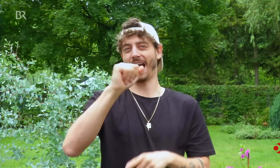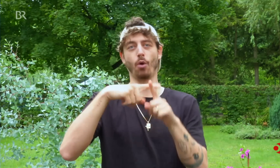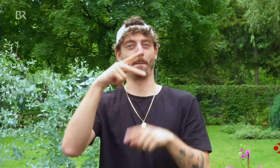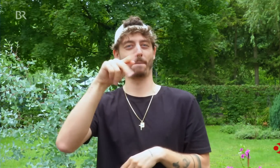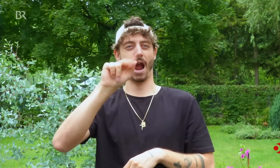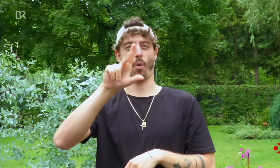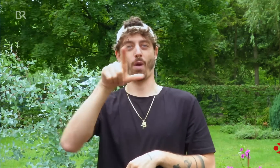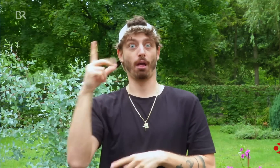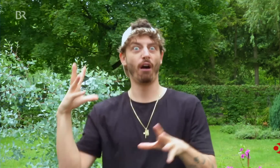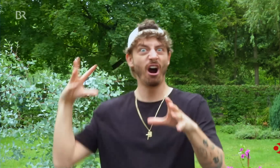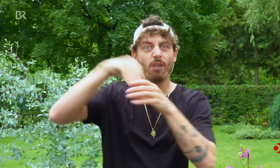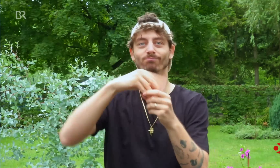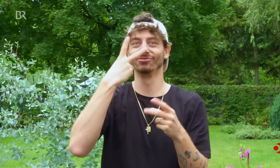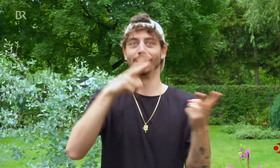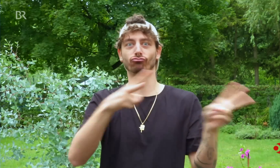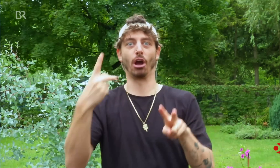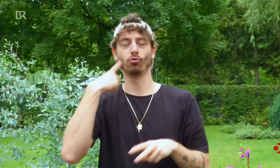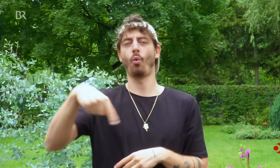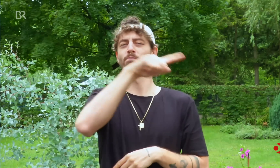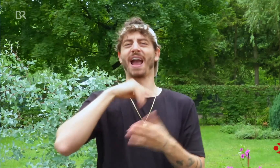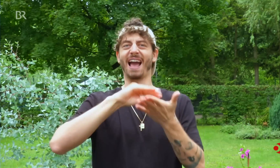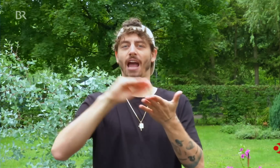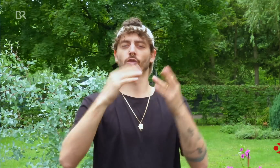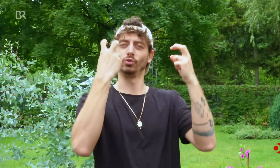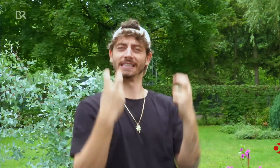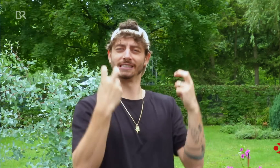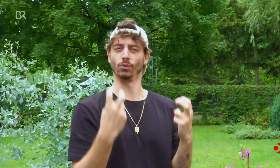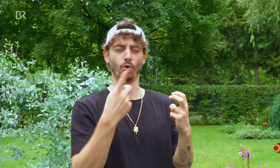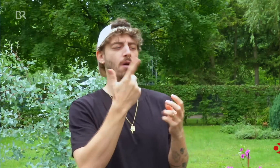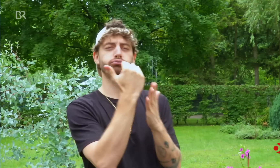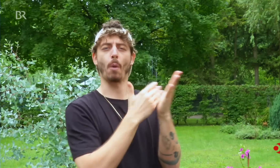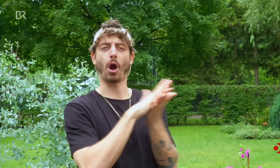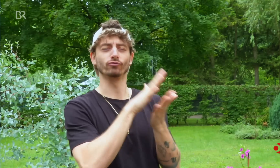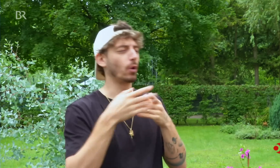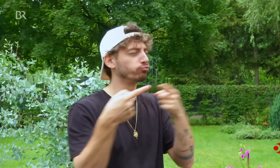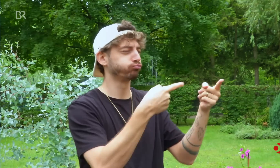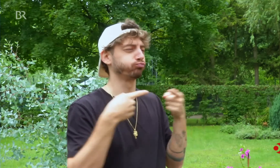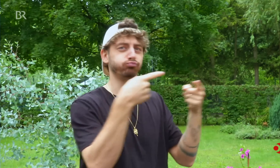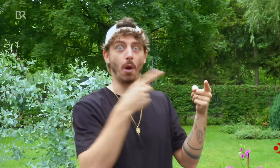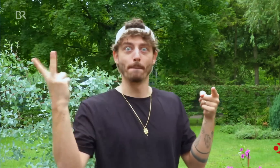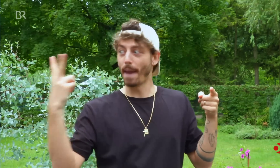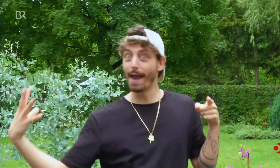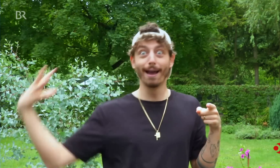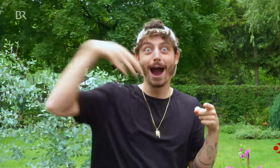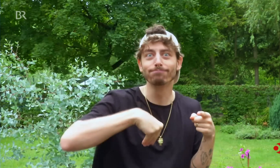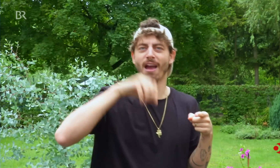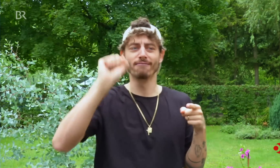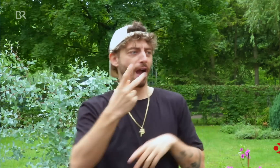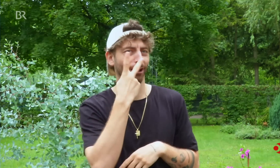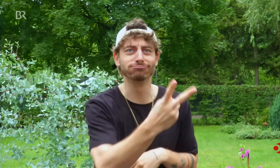Nina und Paul durften vor kurzem zu einer Redaktionssitzung von Sehen statt Hören. Da konnten sie bei der Programmauswertung mitdiskutieren und sich